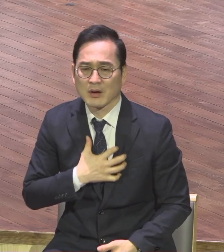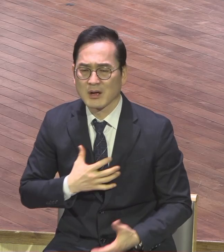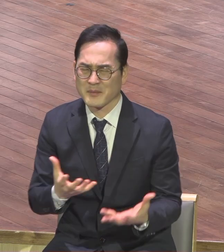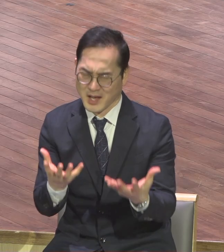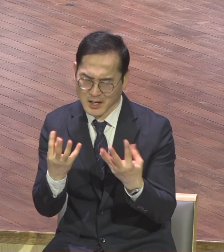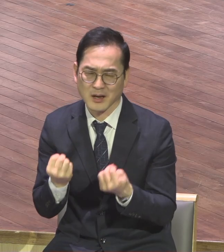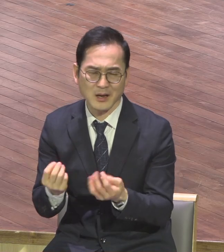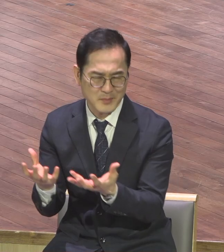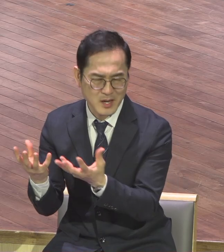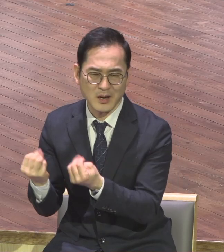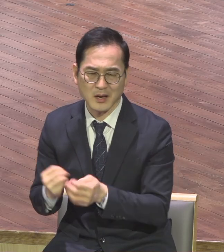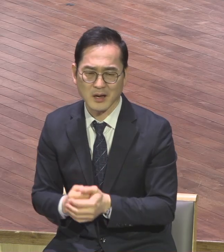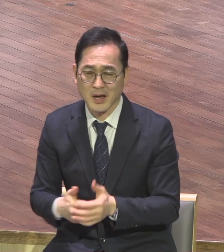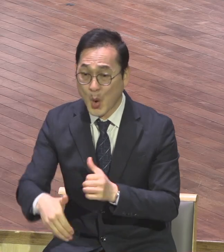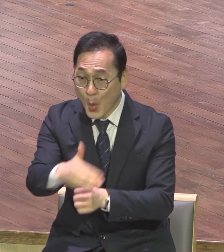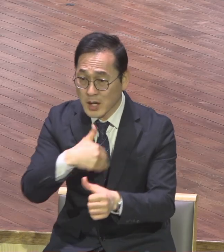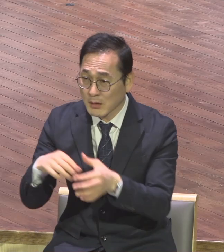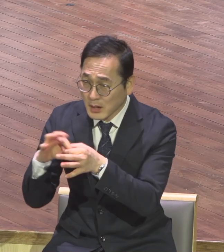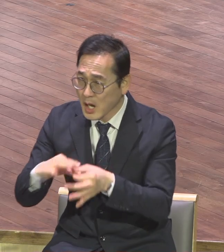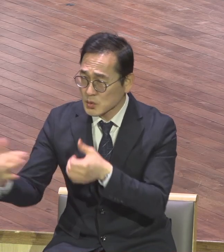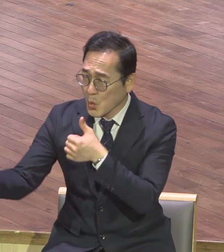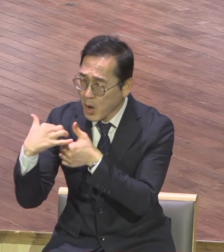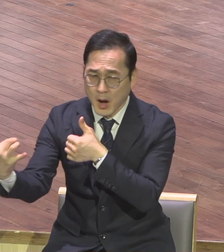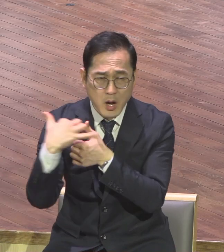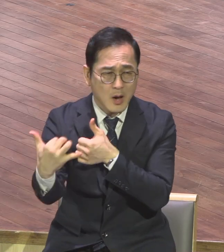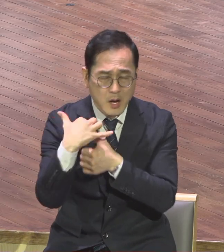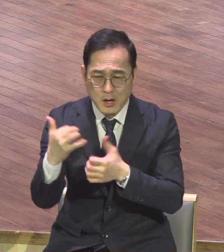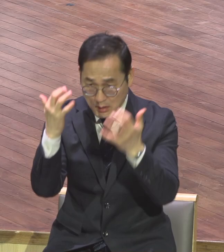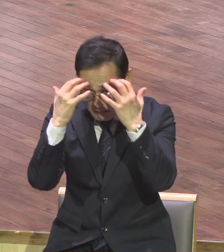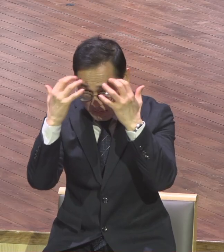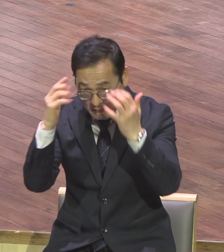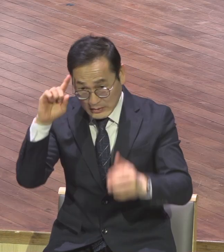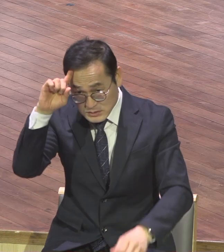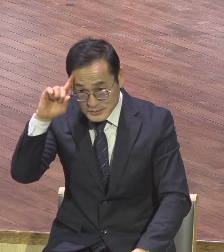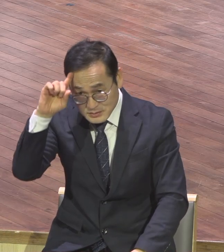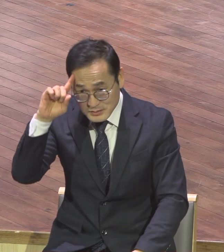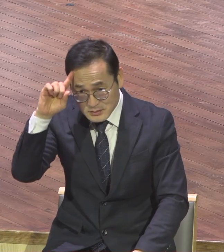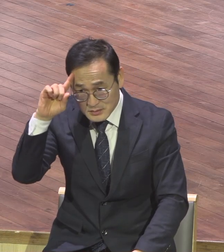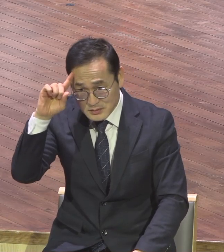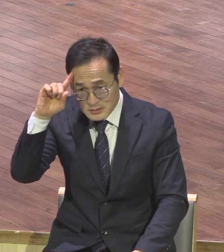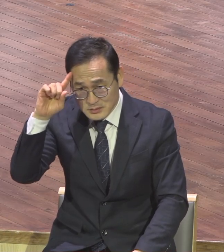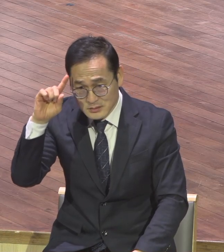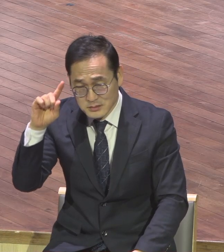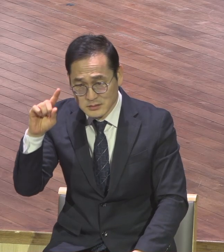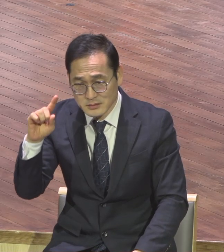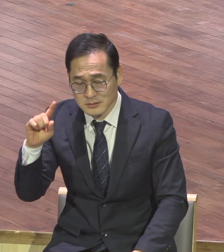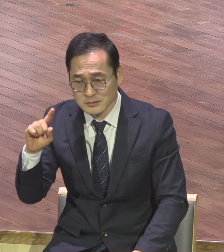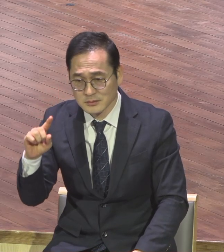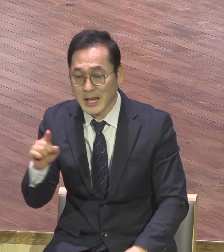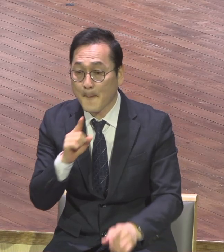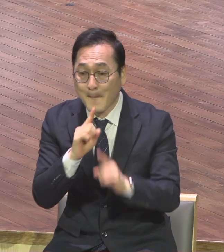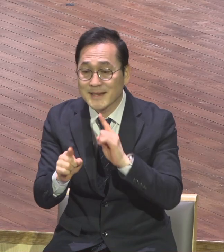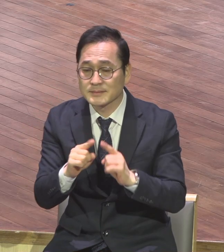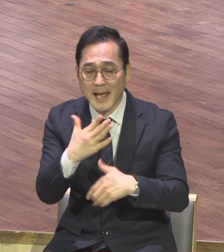상황입니다. 여전히 환경은 쉽지 않습니다. 그런데 말씀은 뭐라고 말합니까?